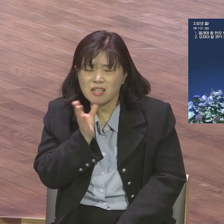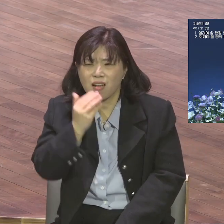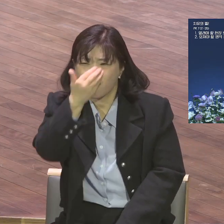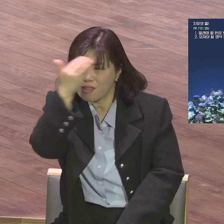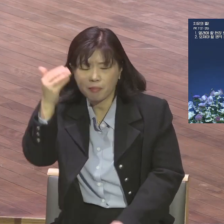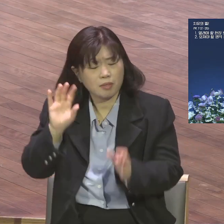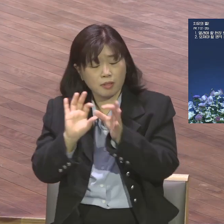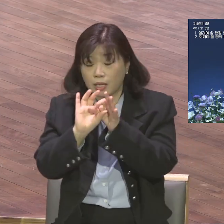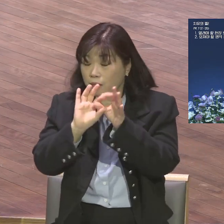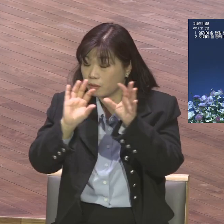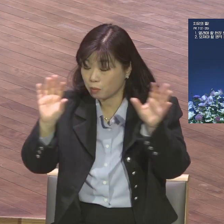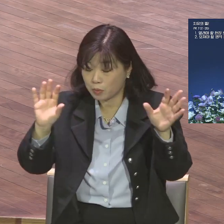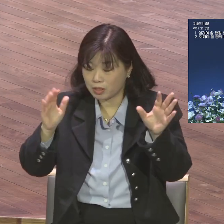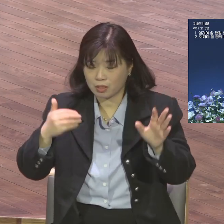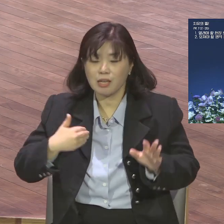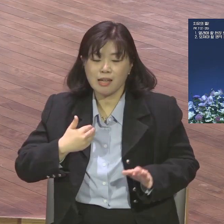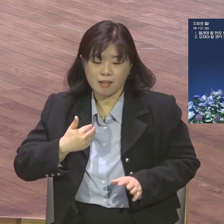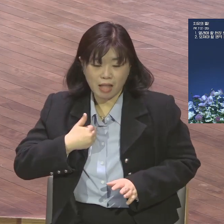강조하잖아요.